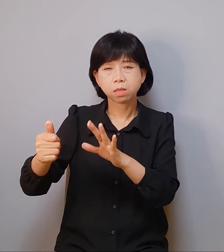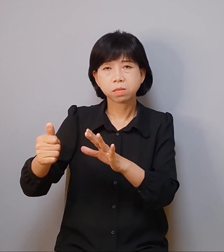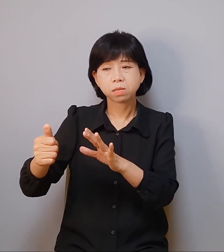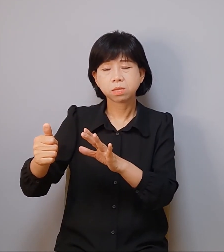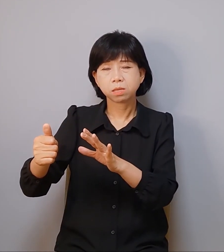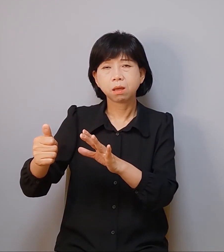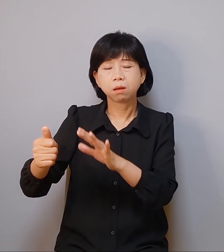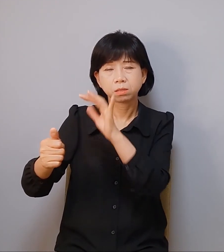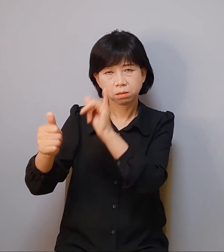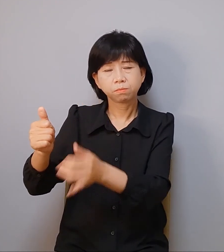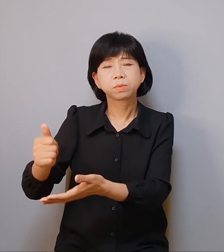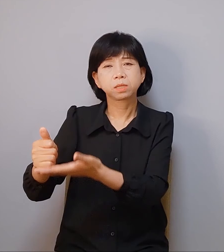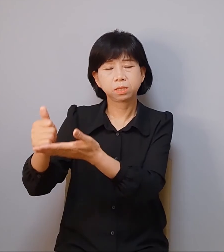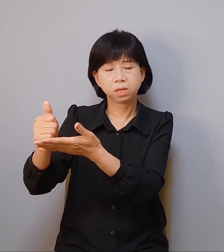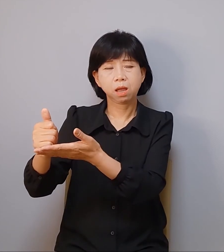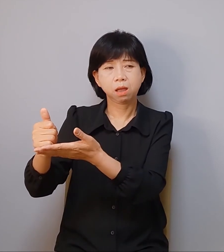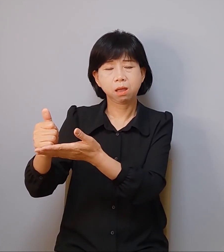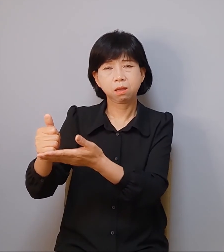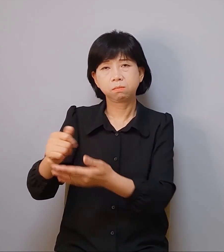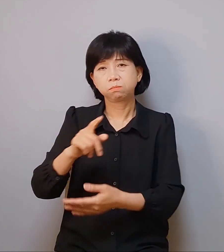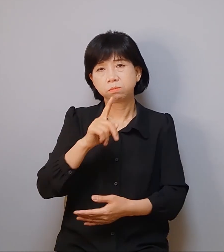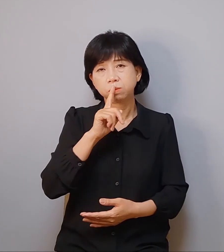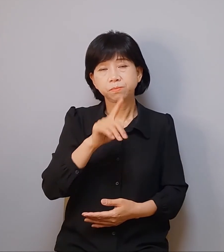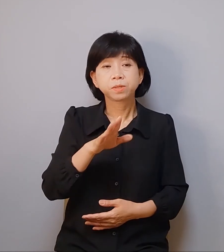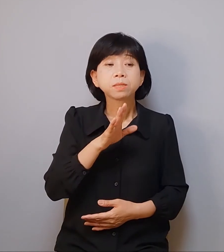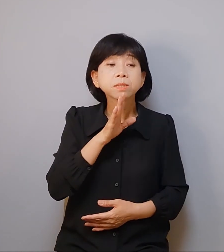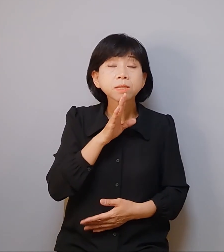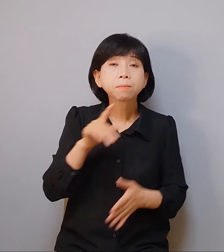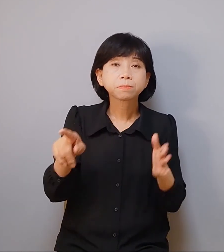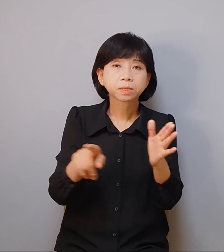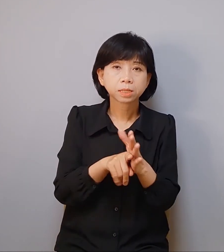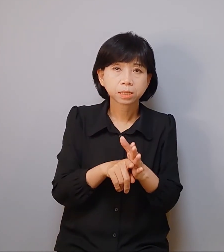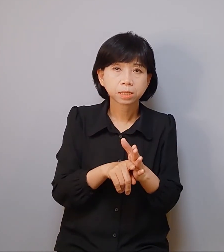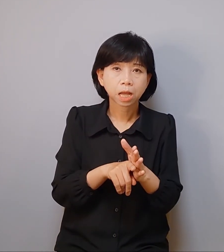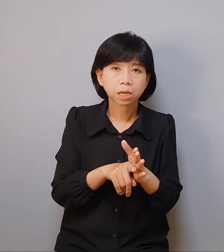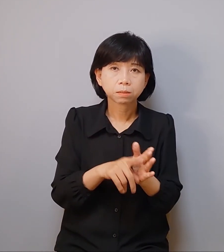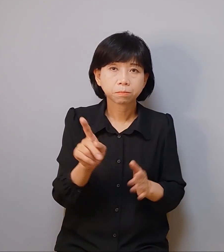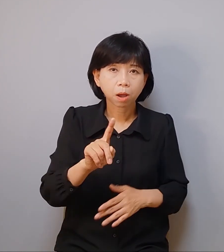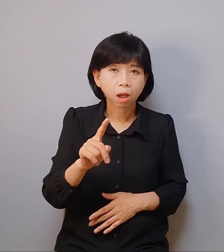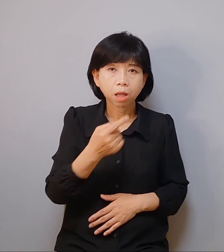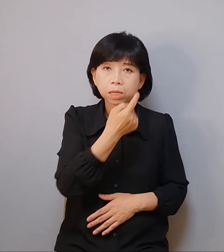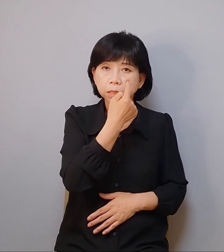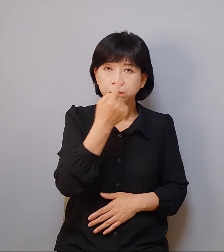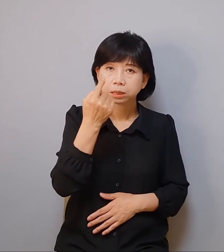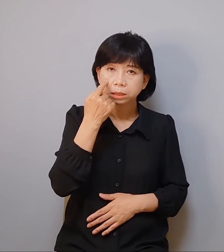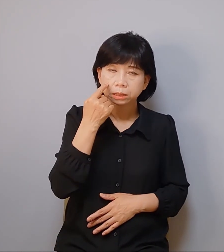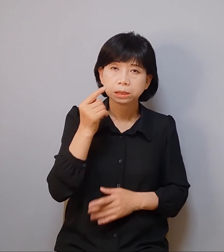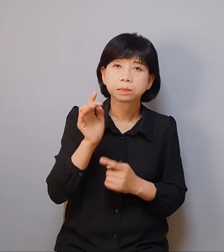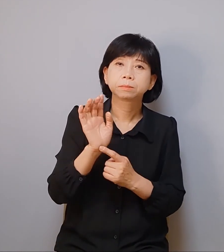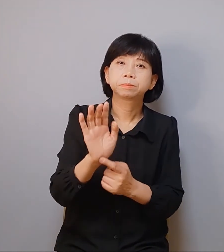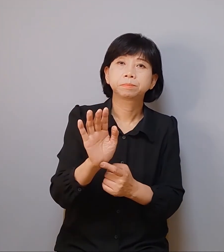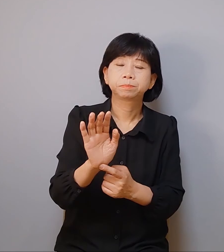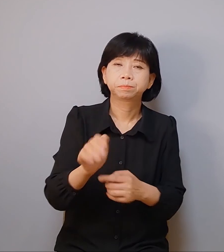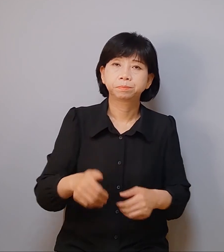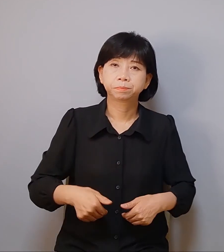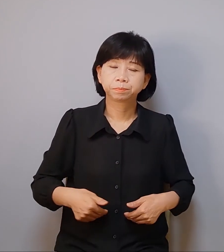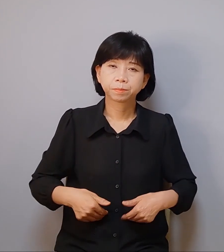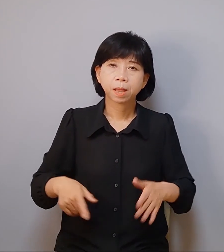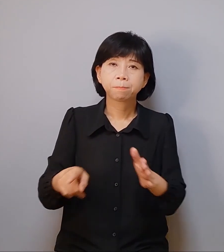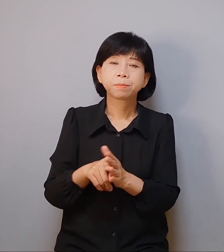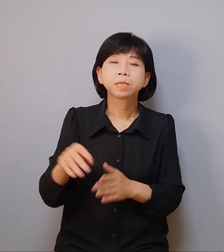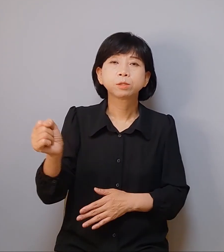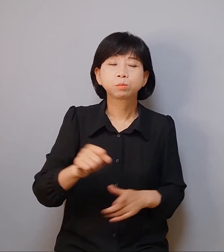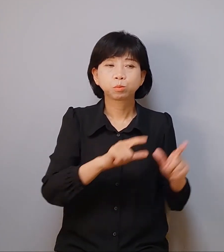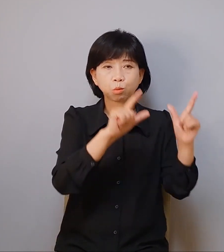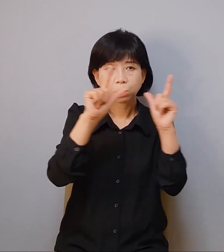택하겠다는 거죠. 여러분, 진짜 신앙은요, 증명이 되어지는 거예요. 믿음으로 살아낼 수 있는